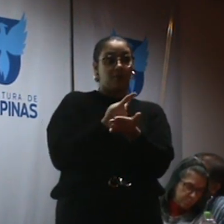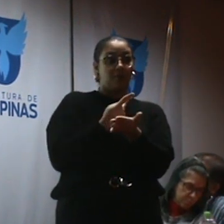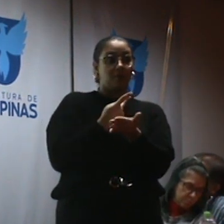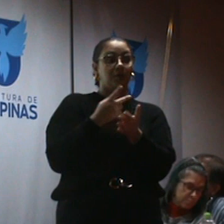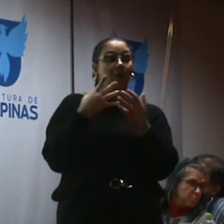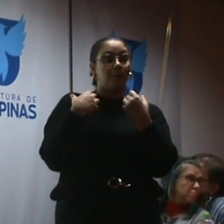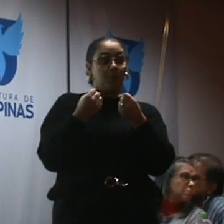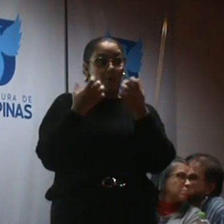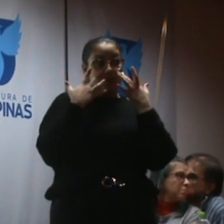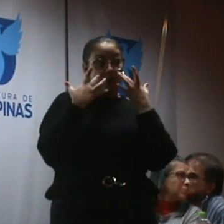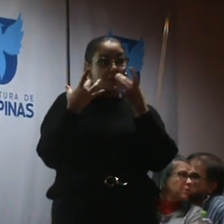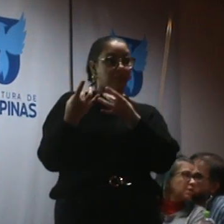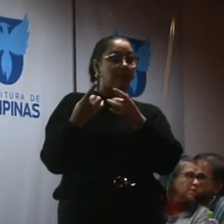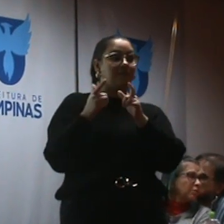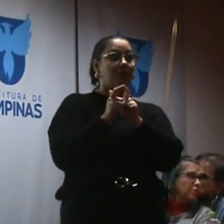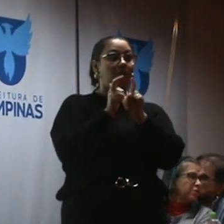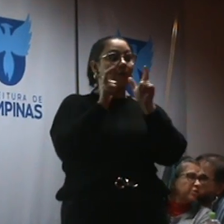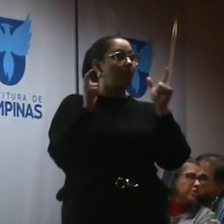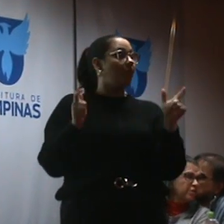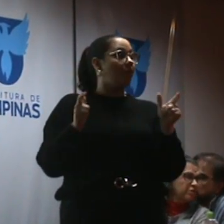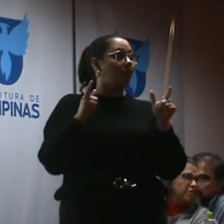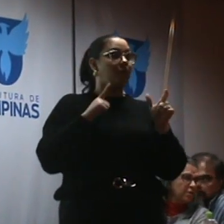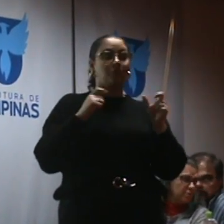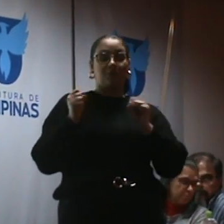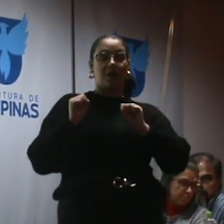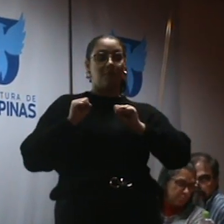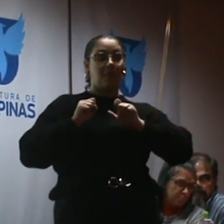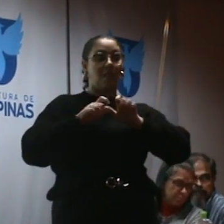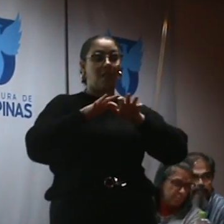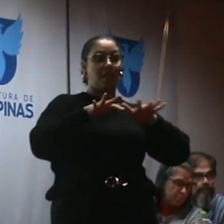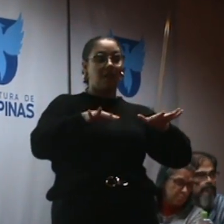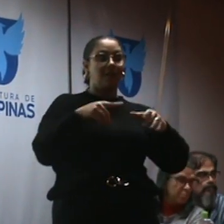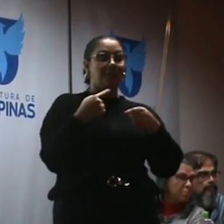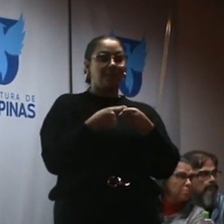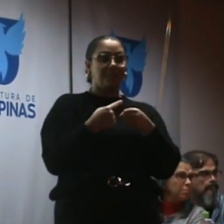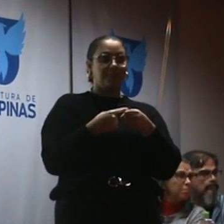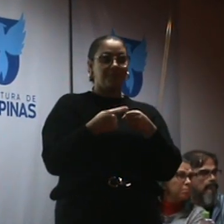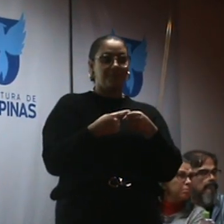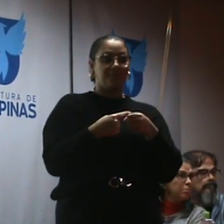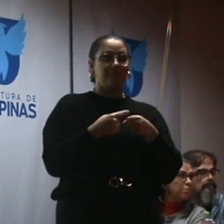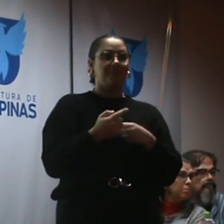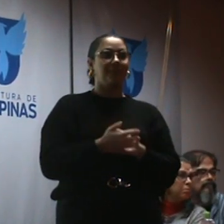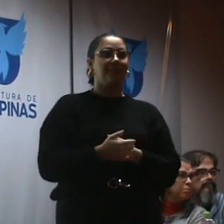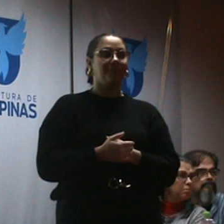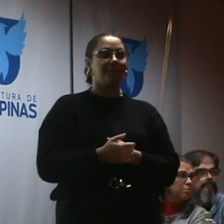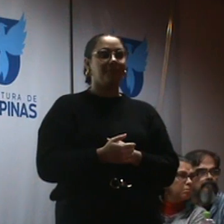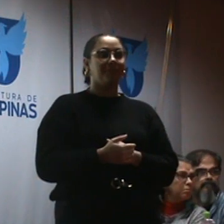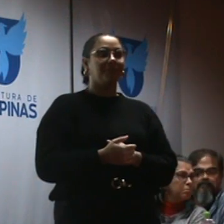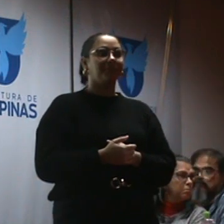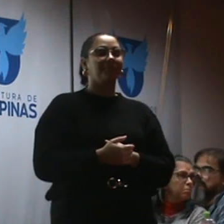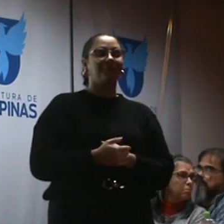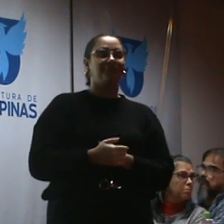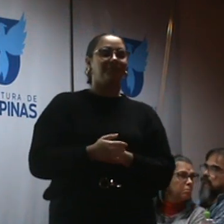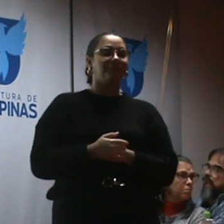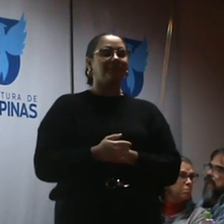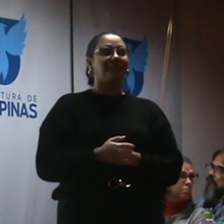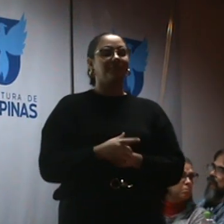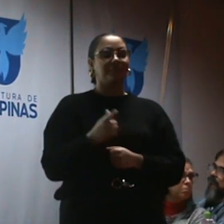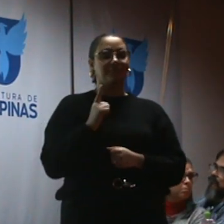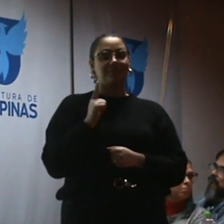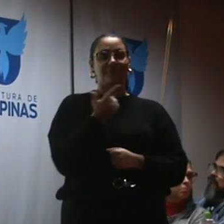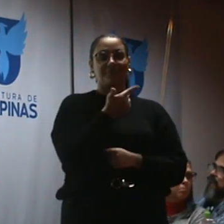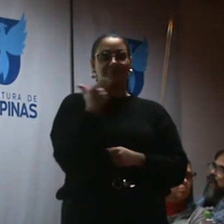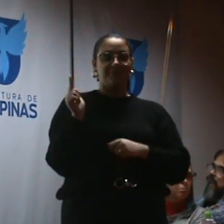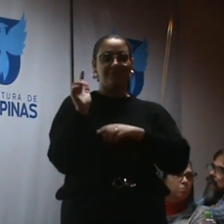Vocês podem ver que a maioria deles, a gente não tem transmissão no município da chikungunya. Geralmente ele vem de outro estado, de outra